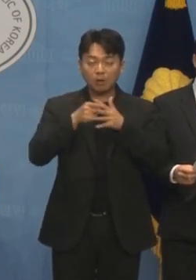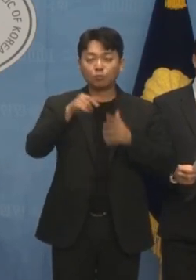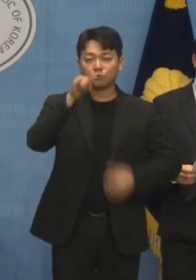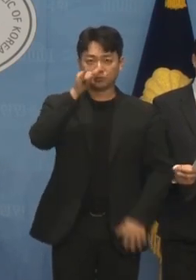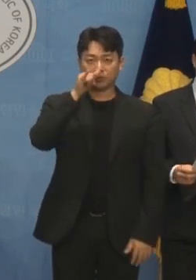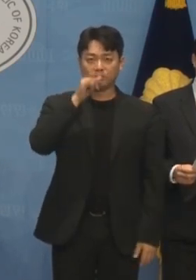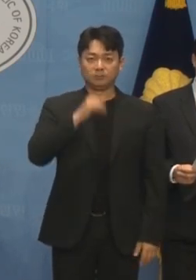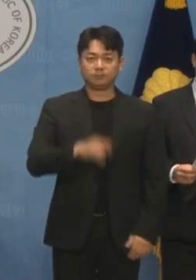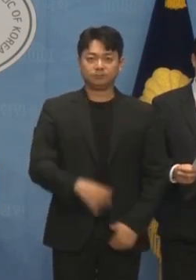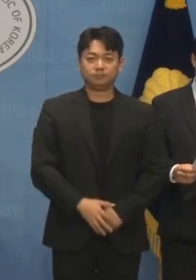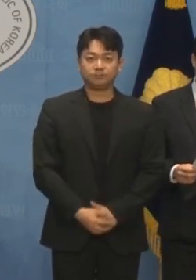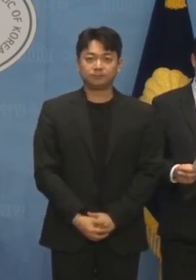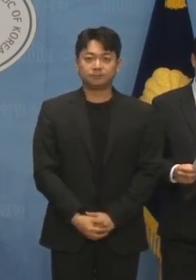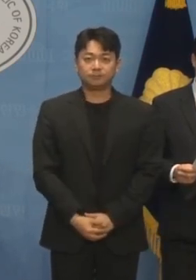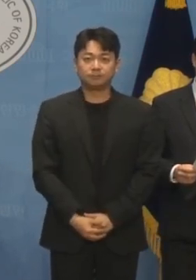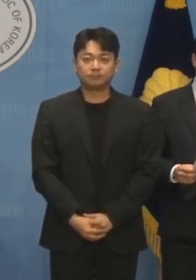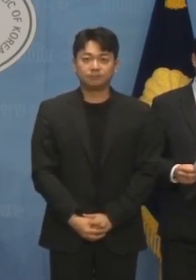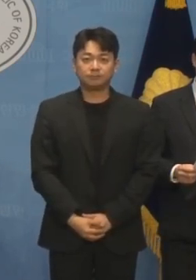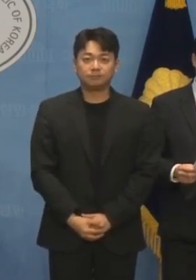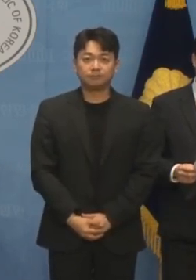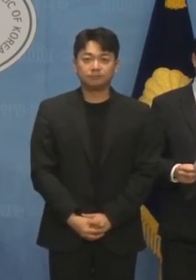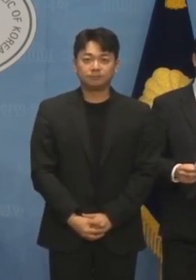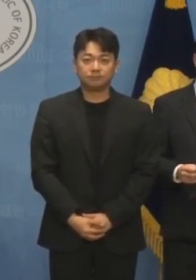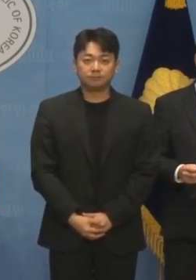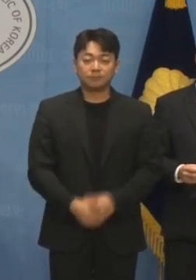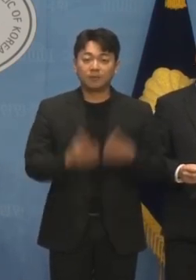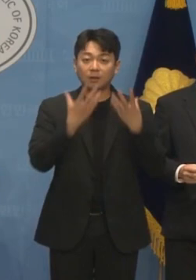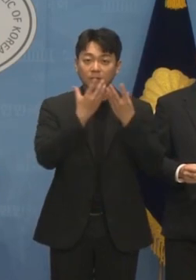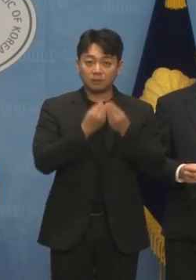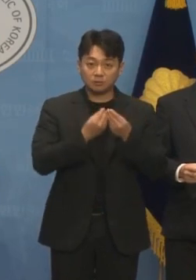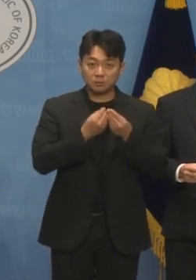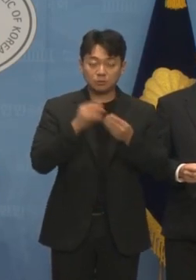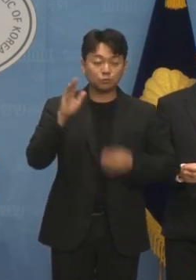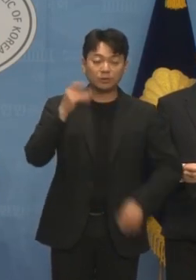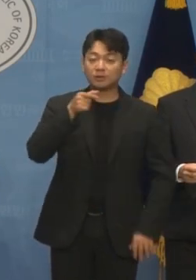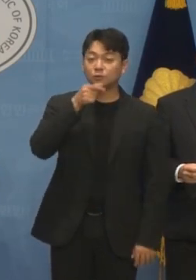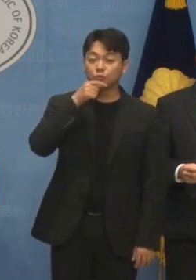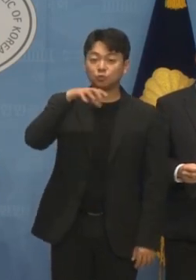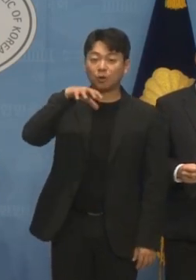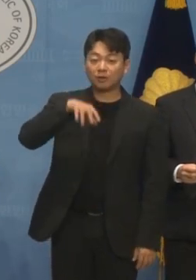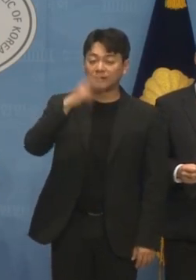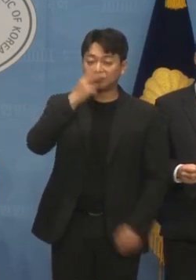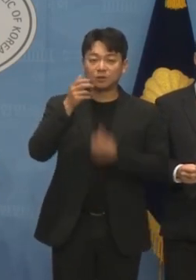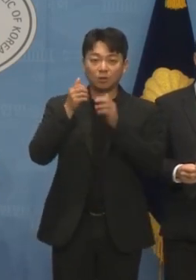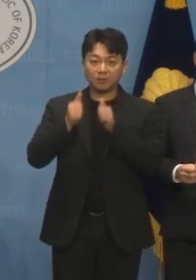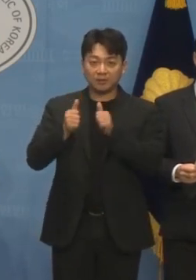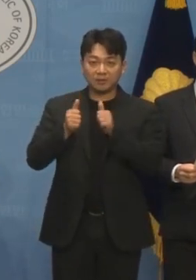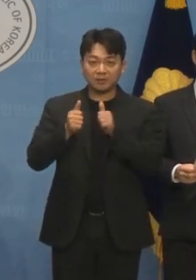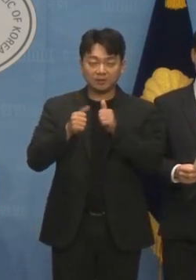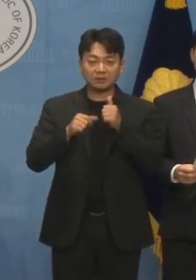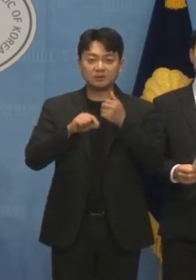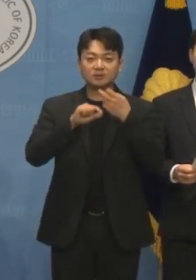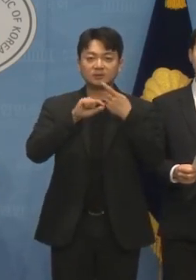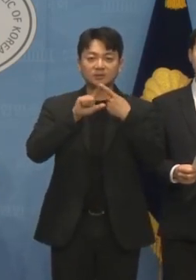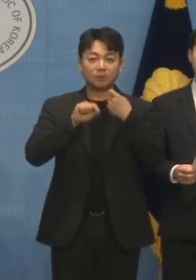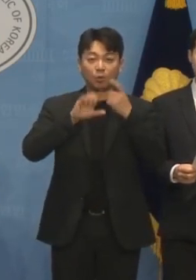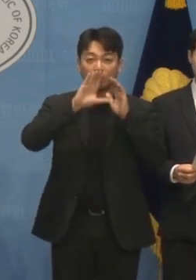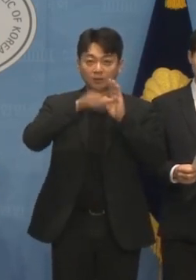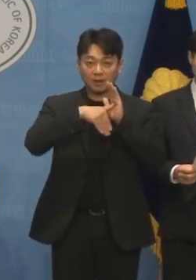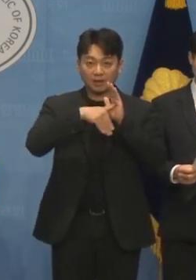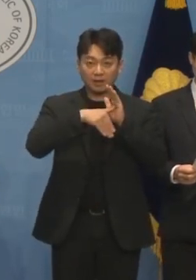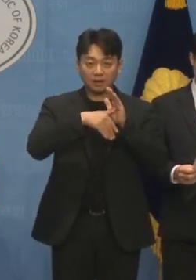일례로 한 시민은 최근에 수원 지검이 2023년 11월에 자신의 금융거래